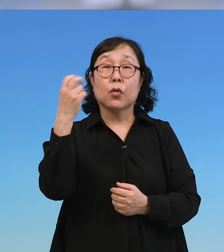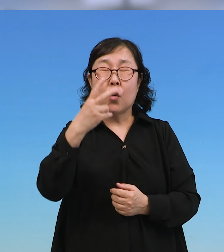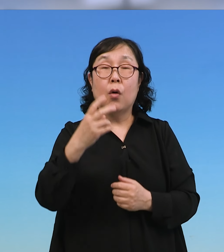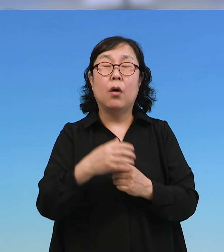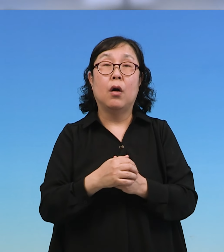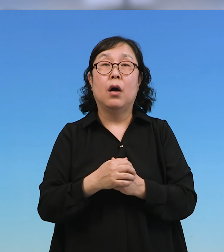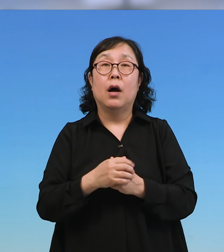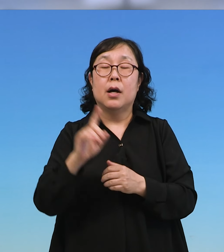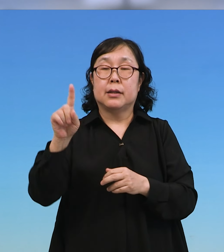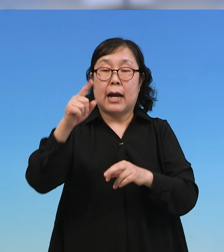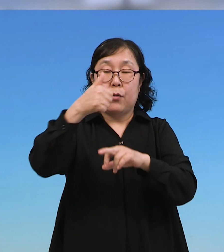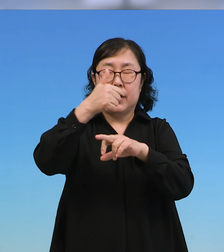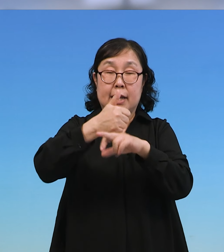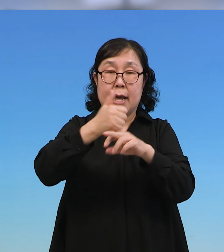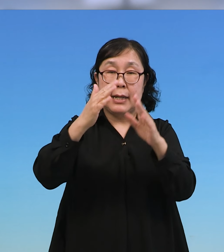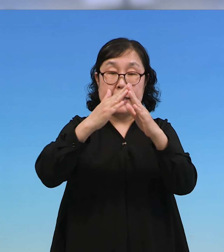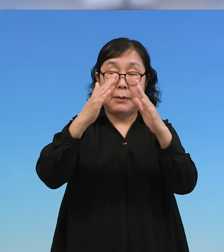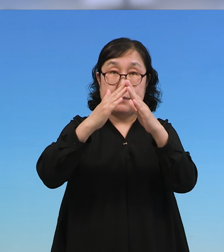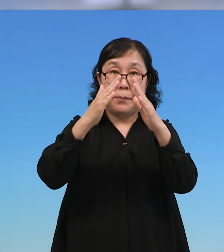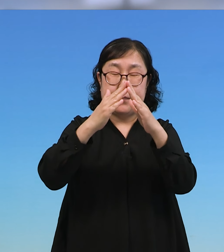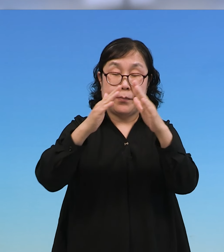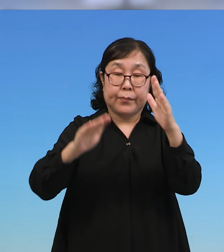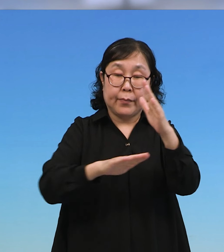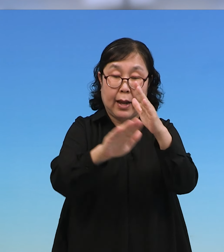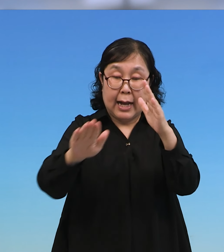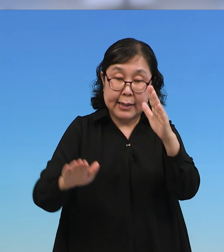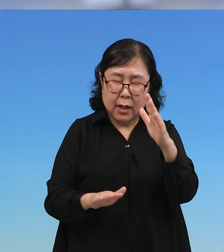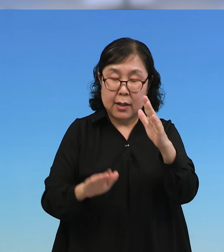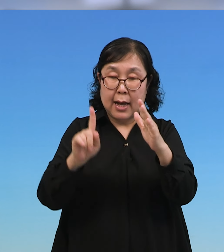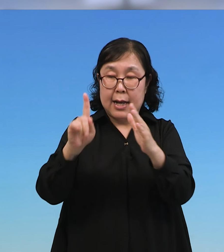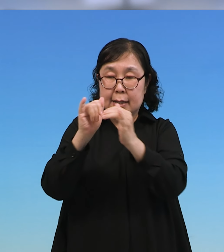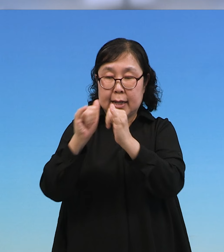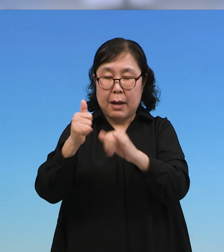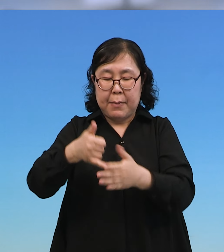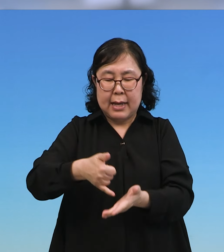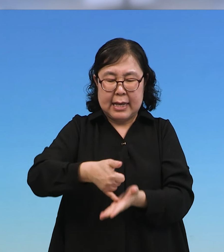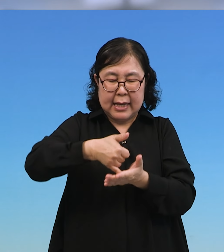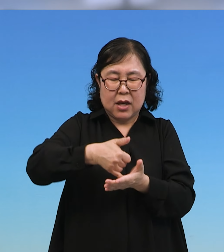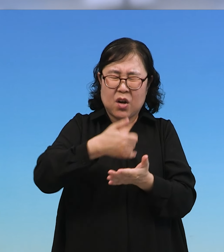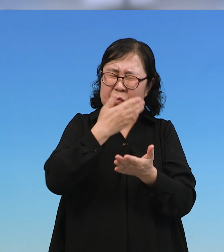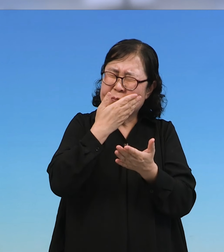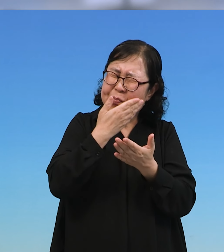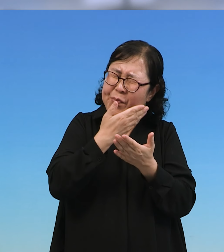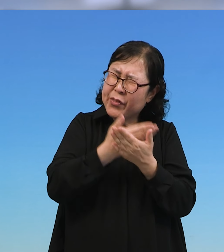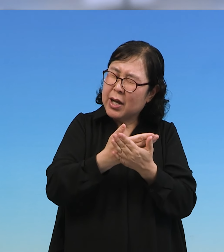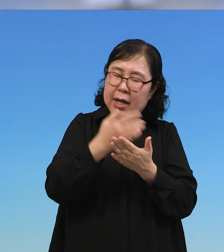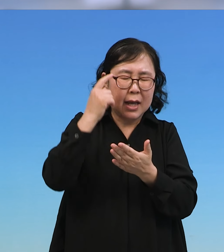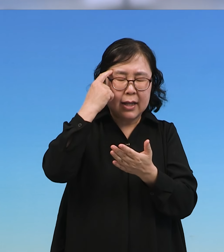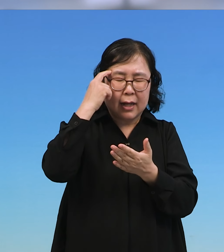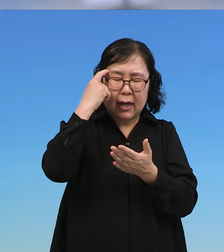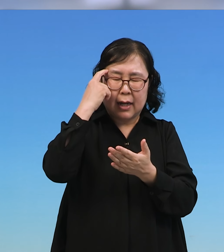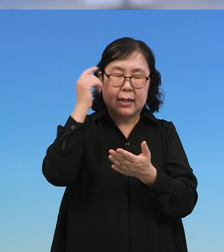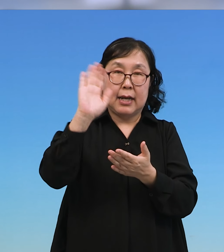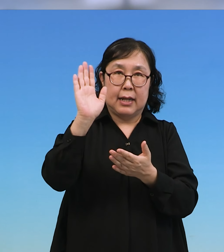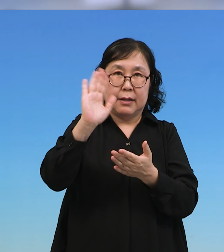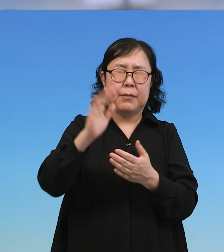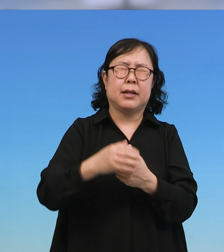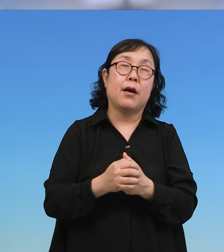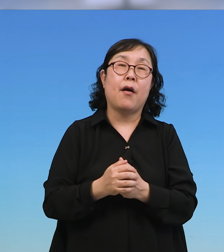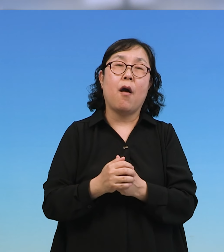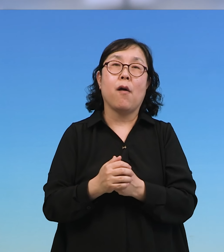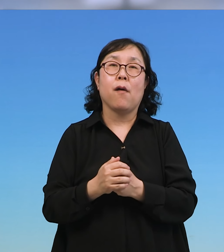그런가 하면은 다윗의 가정은 그 한 사람의 인격을 소중히 여기는 그런 분위기의